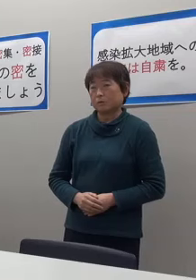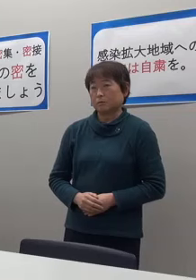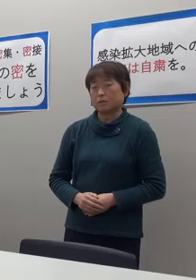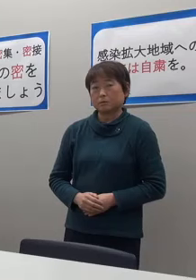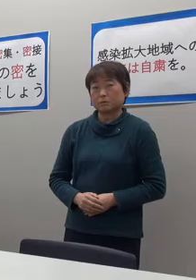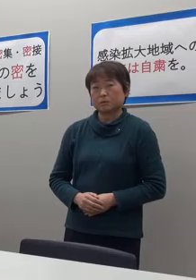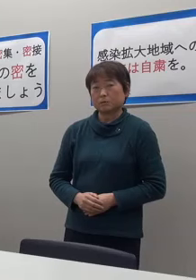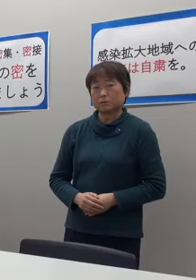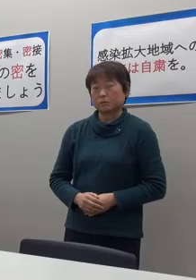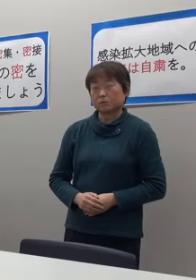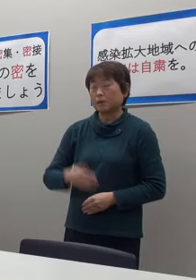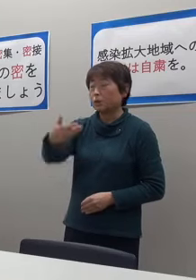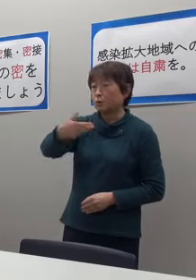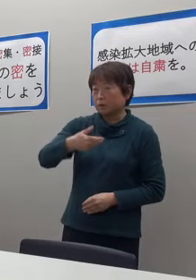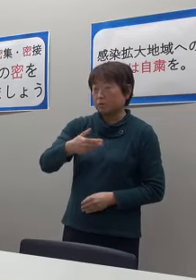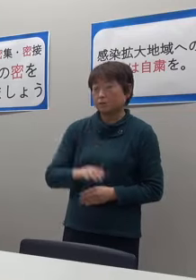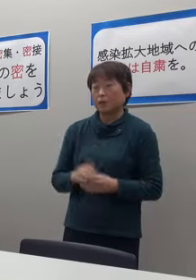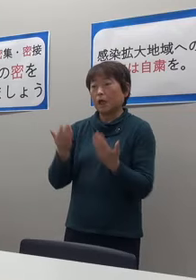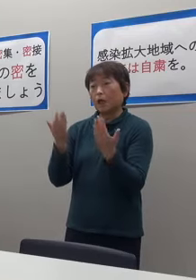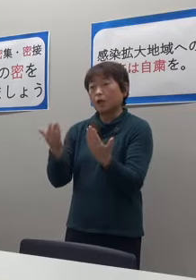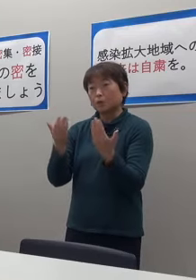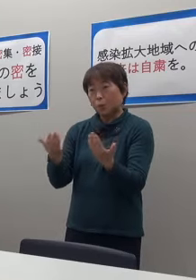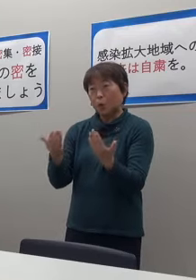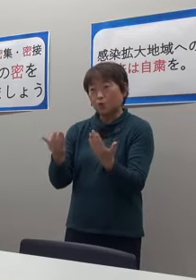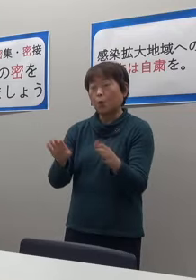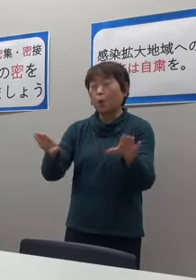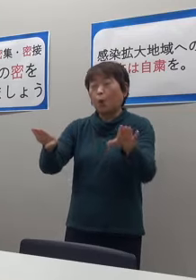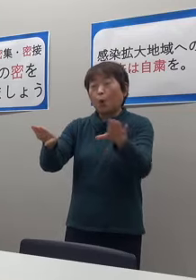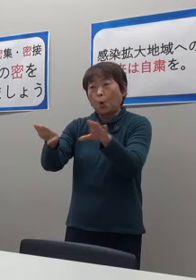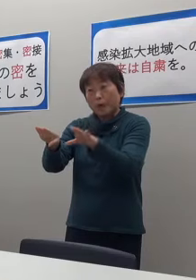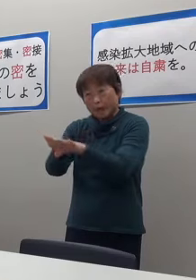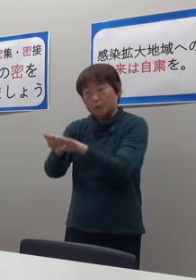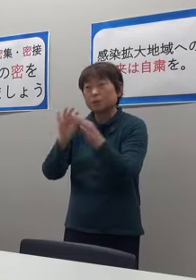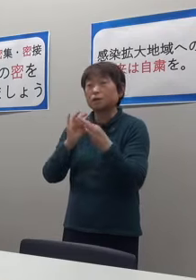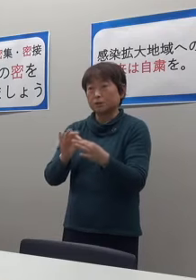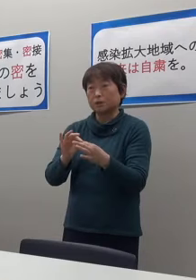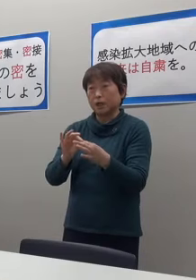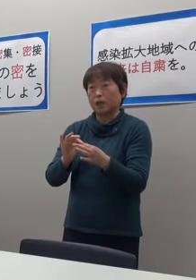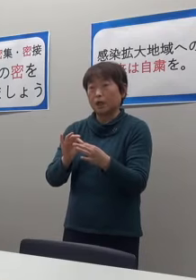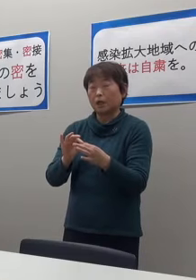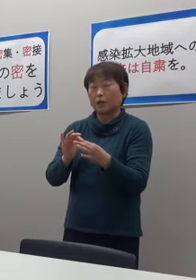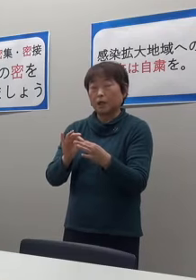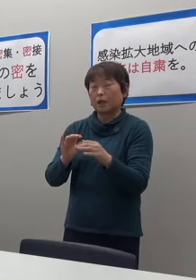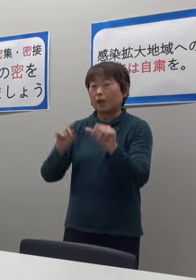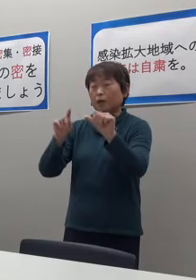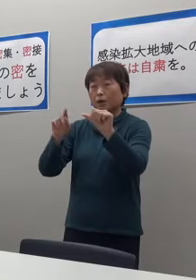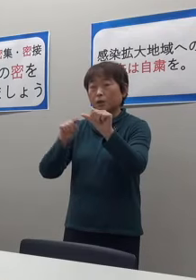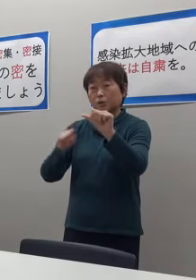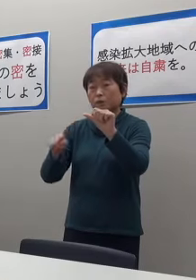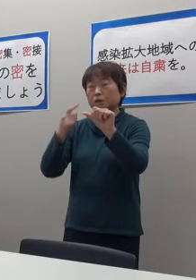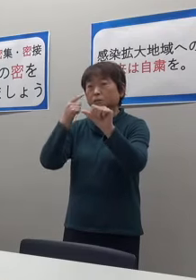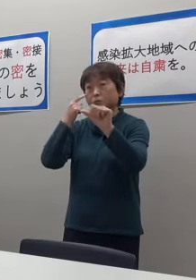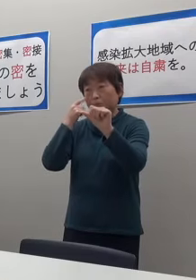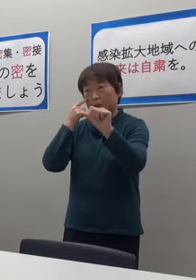すみません、学校の休校についてもう一度確認なんですけど、これは5例目の方のお子さん